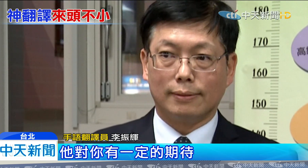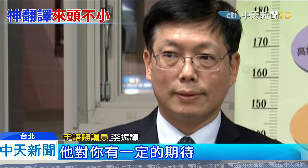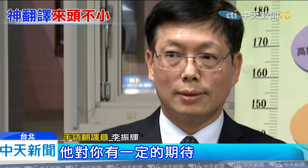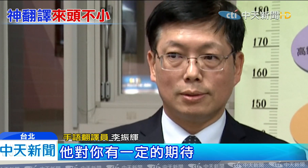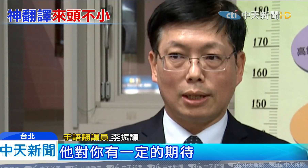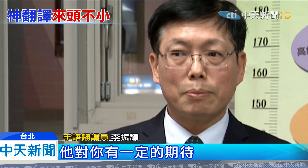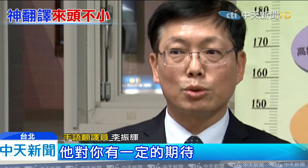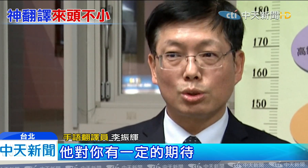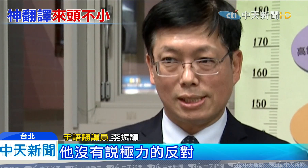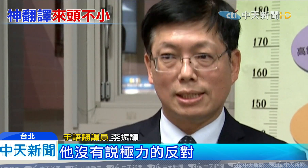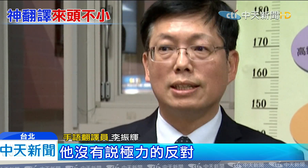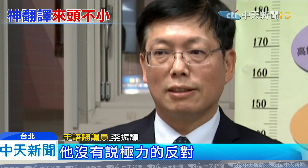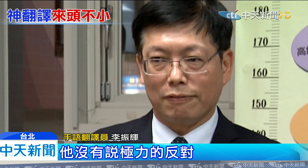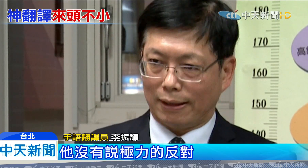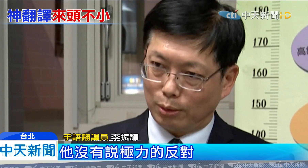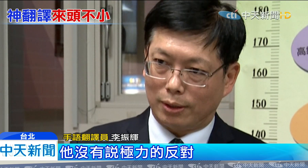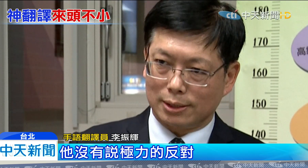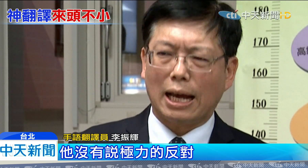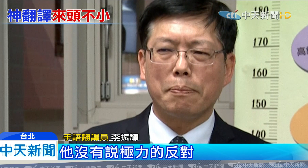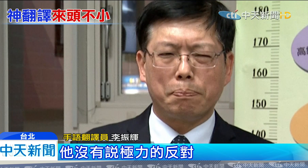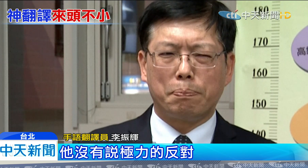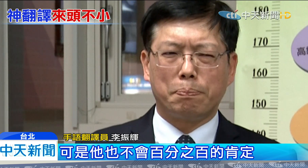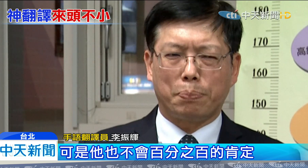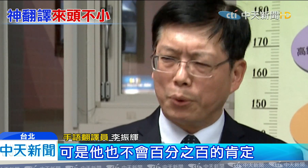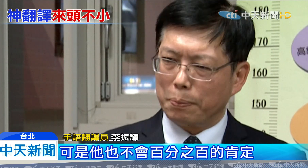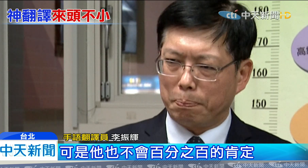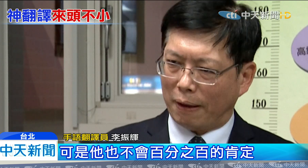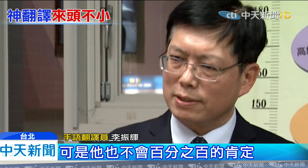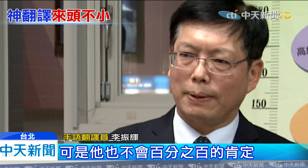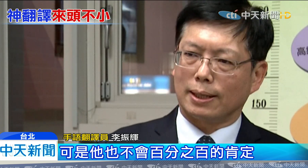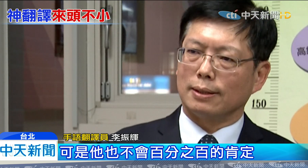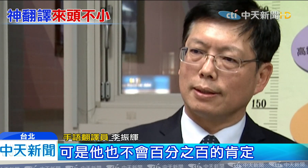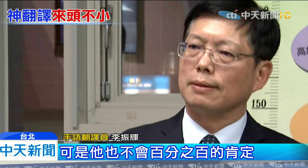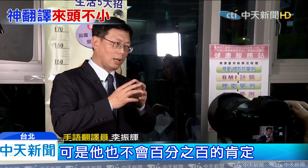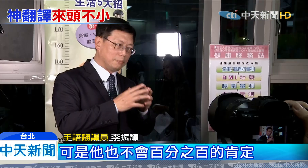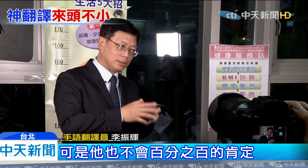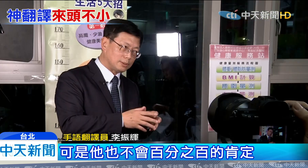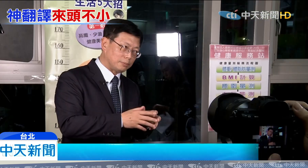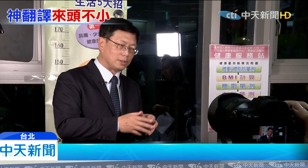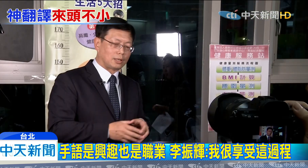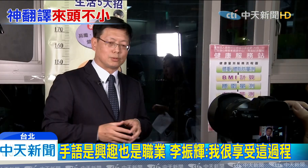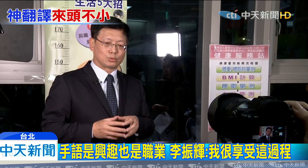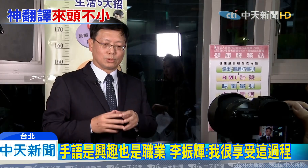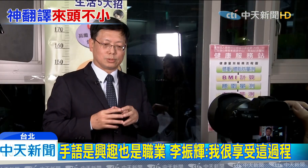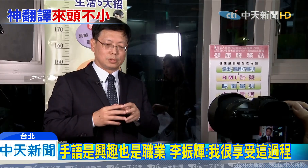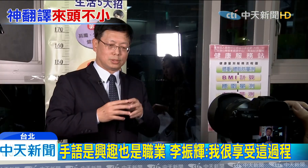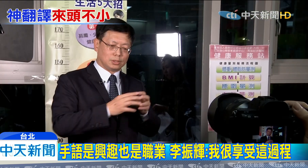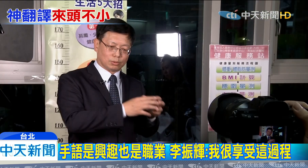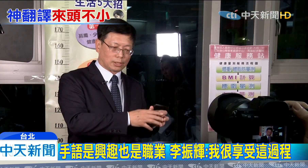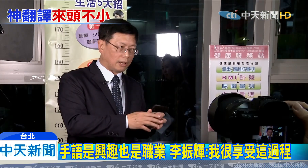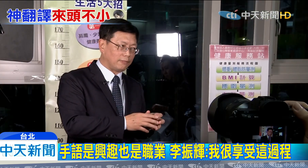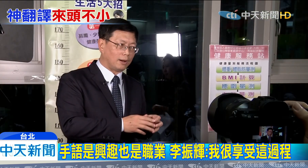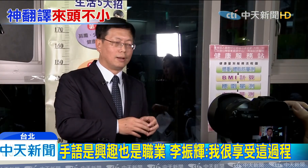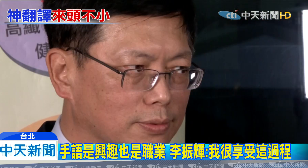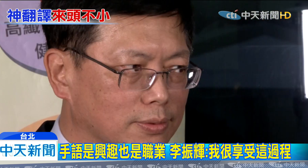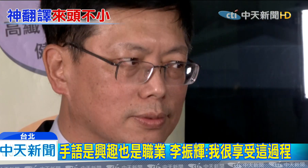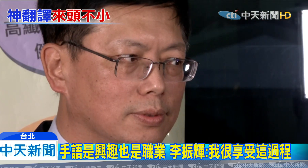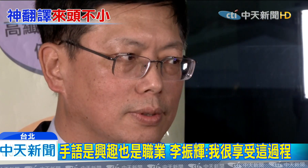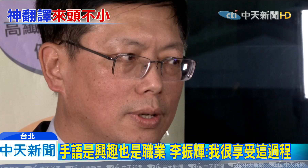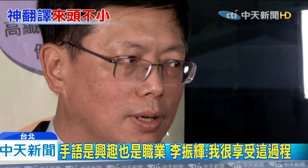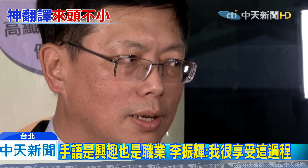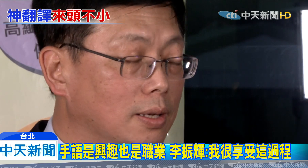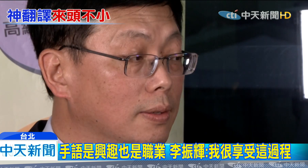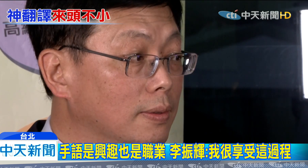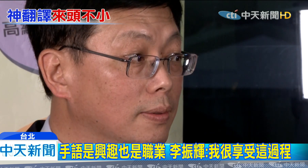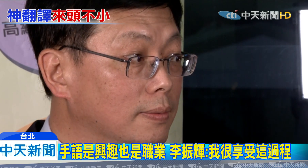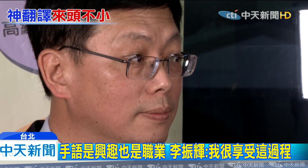期待，所以他没有说极力的反对，可是他也不会百分之百的肯定。 意外爆红，但李正辉相当谦虚，他认为手